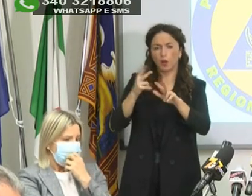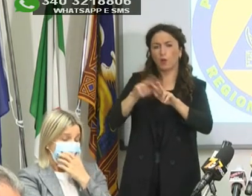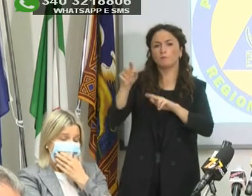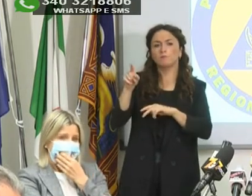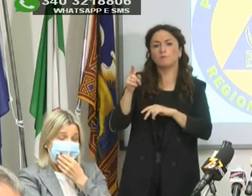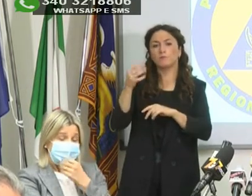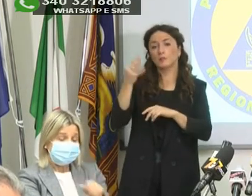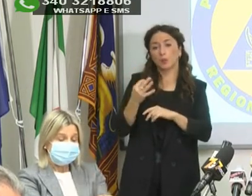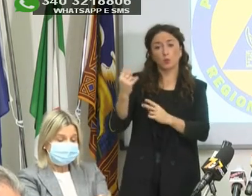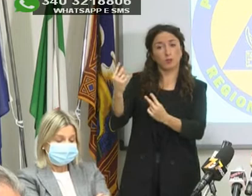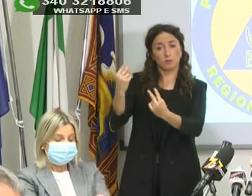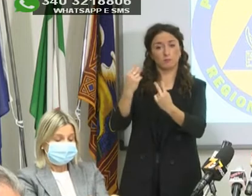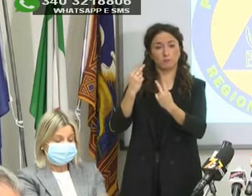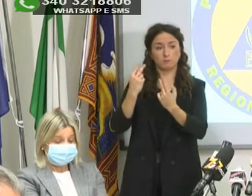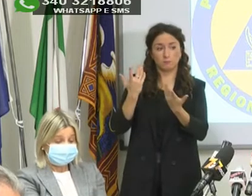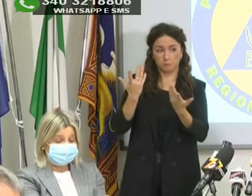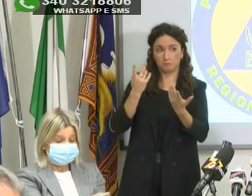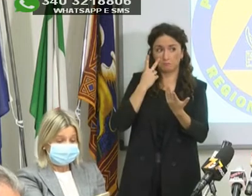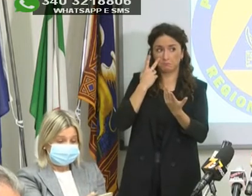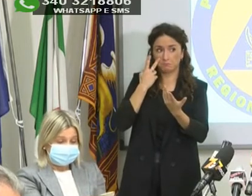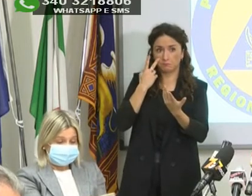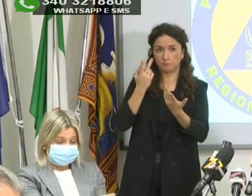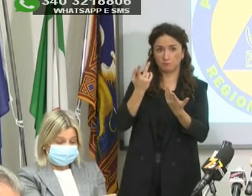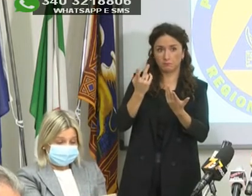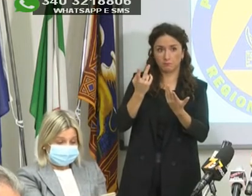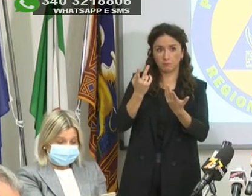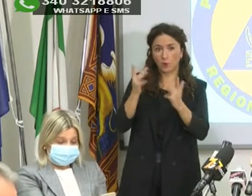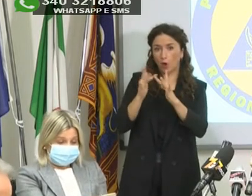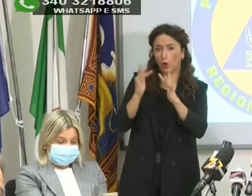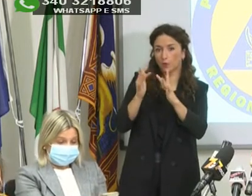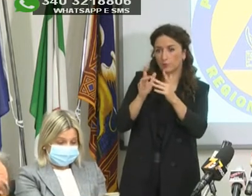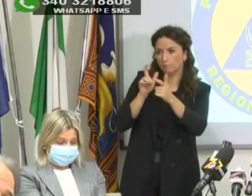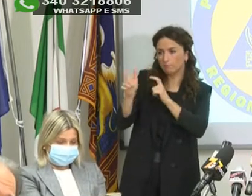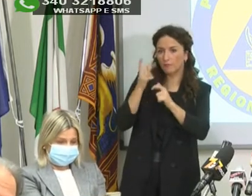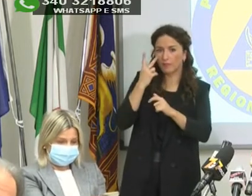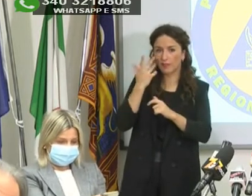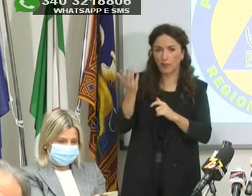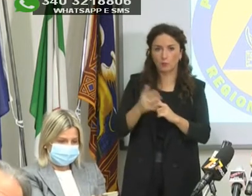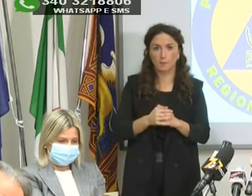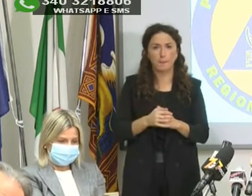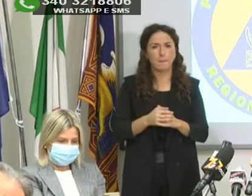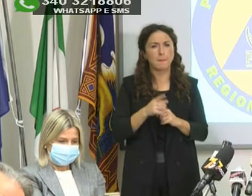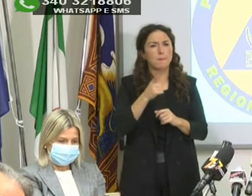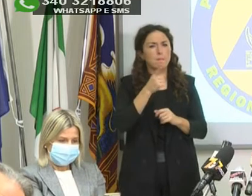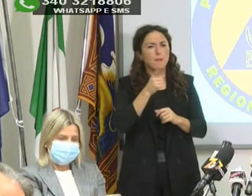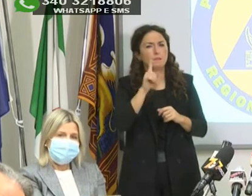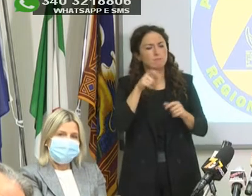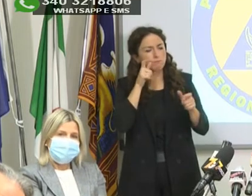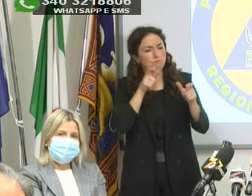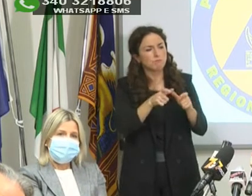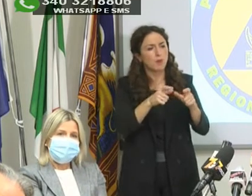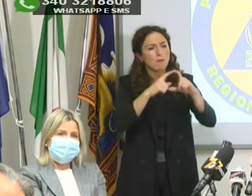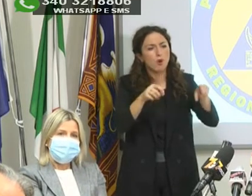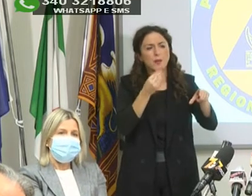ascoltando, quindi magari vi sentite e sentiamo se ci sono. Io non so neanche di cosa si tratta. No, appunto, si occupano anche di buoni pasto, mensa. Sì,